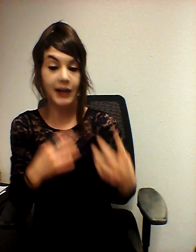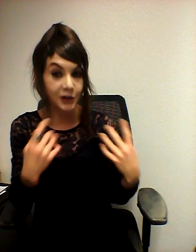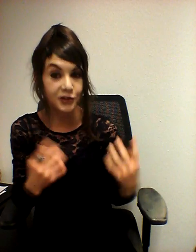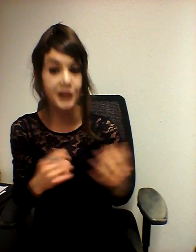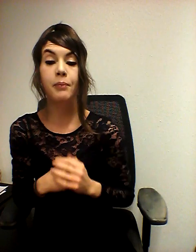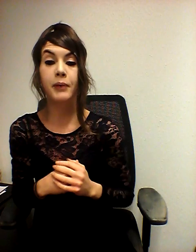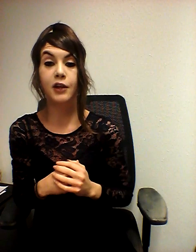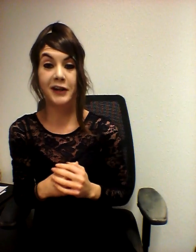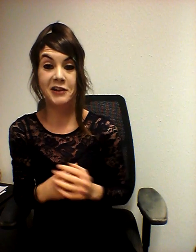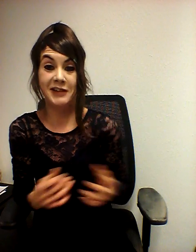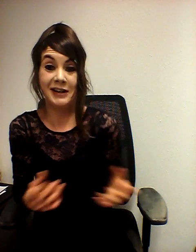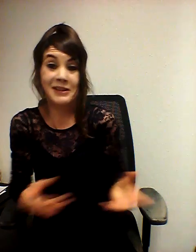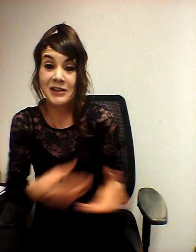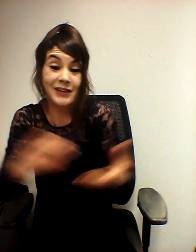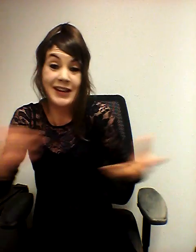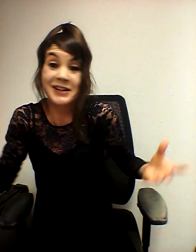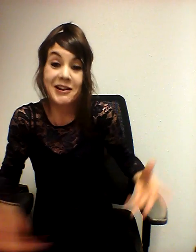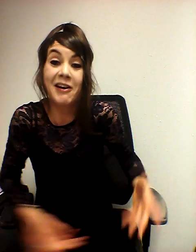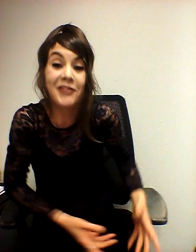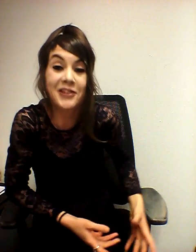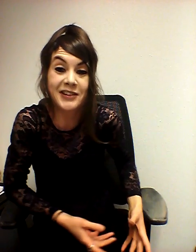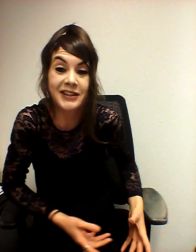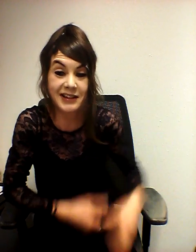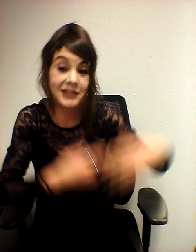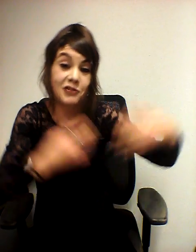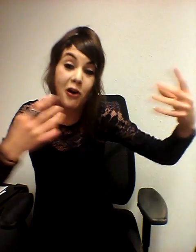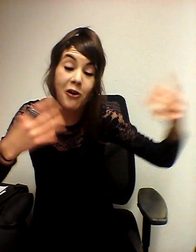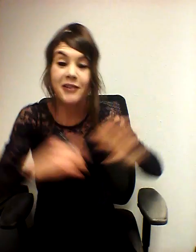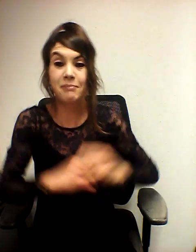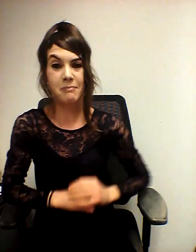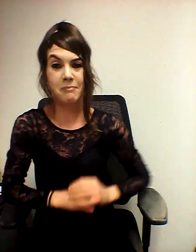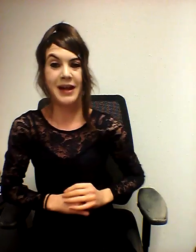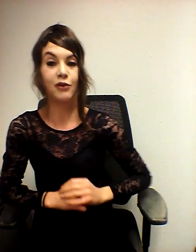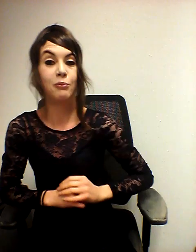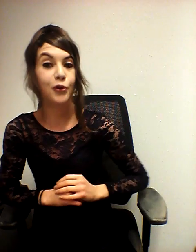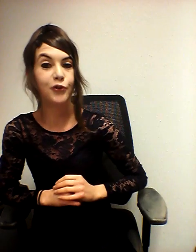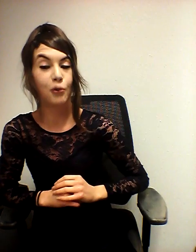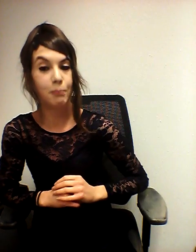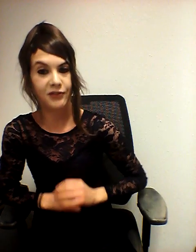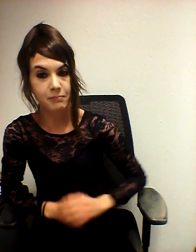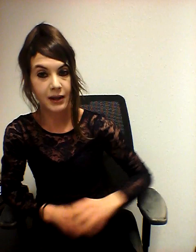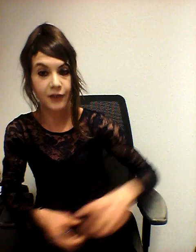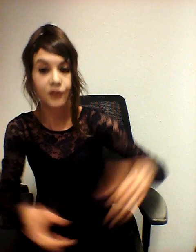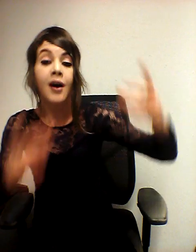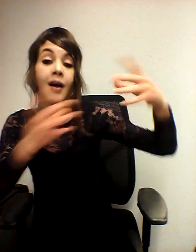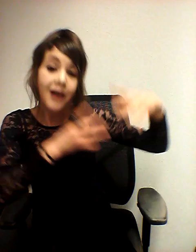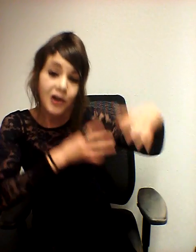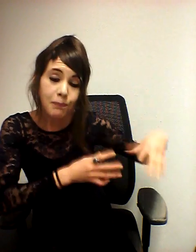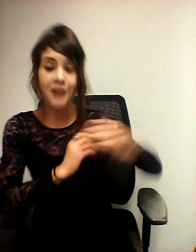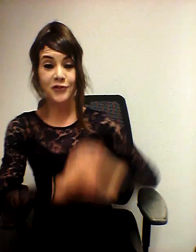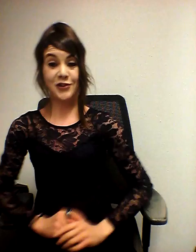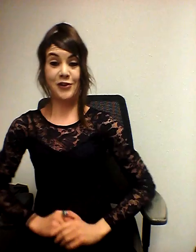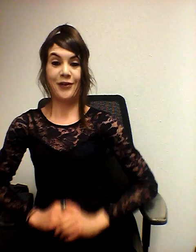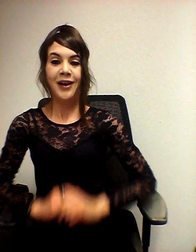energiefabriekjes van je cellen maar dat is weer ergens anders in je Cell dat is ook een membraan omhul compartiment als brandstof